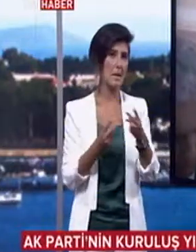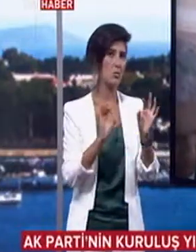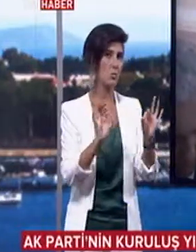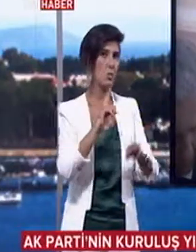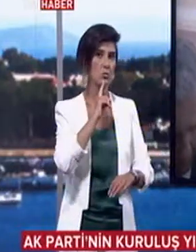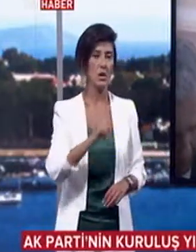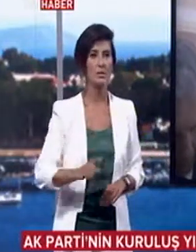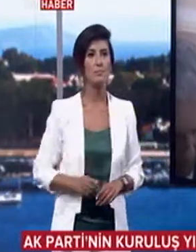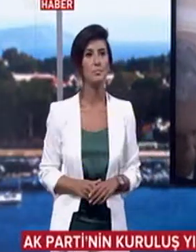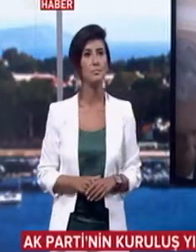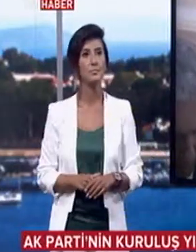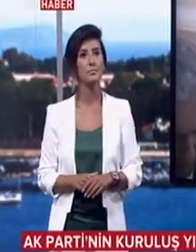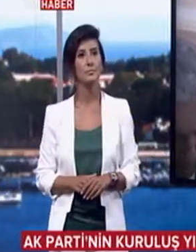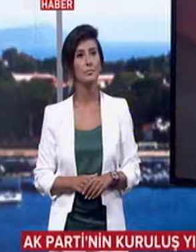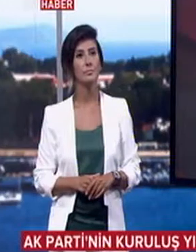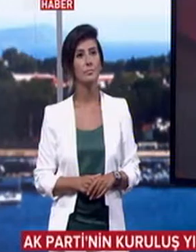verilecek.